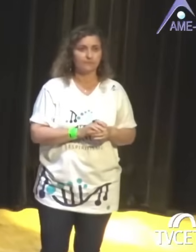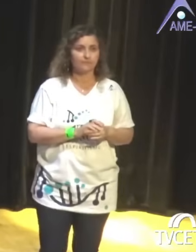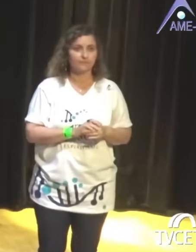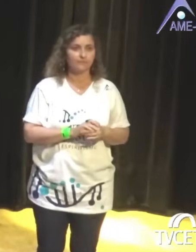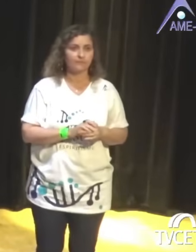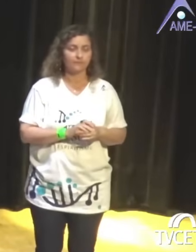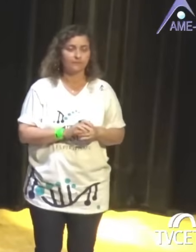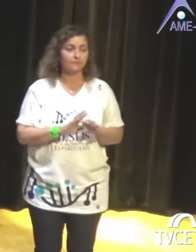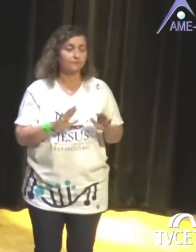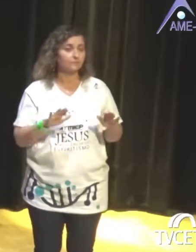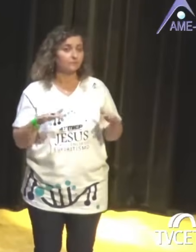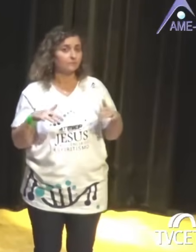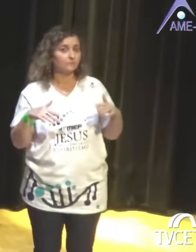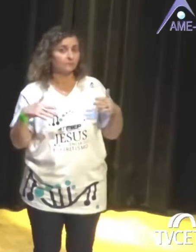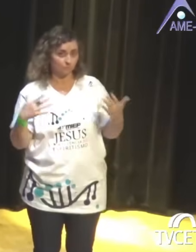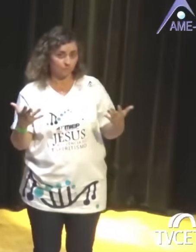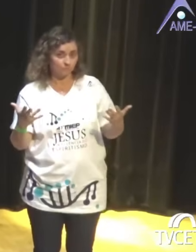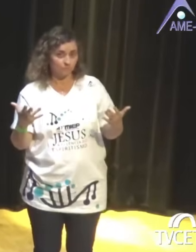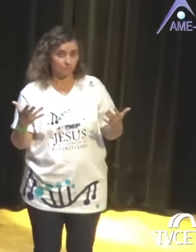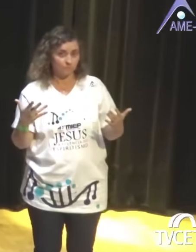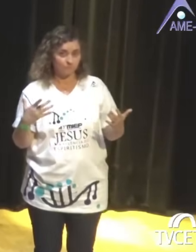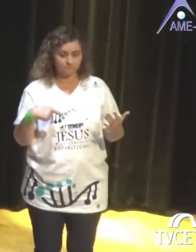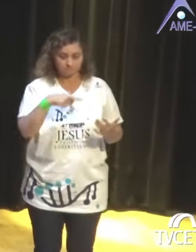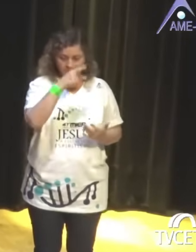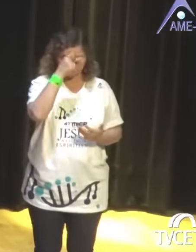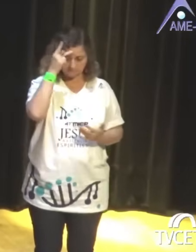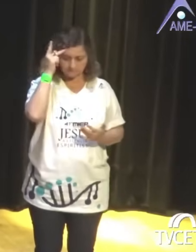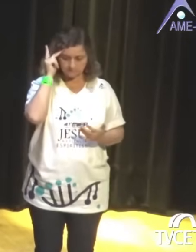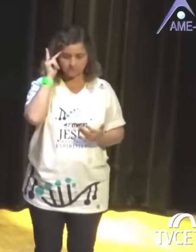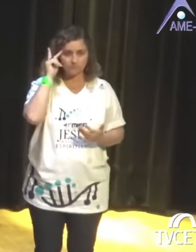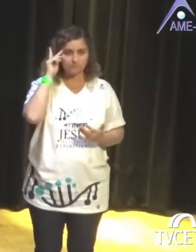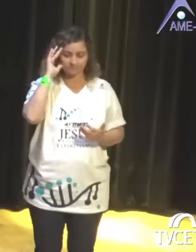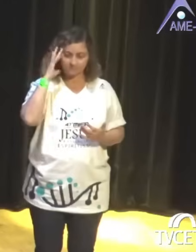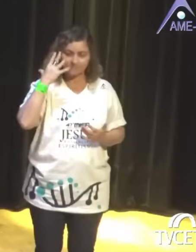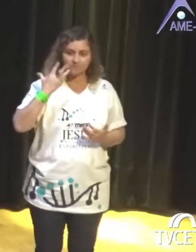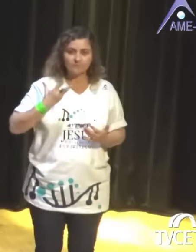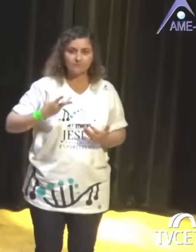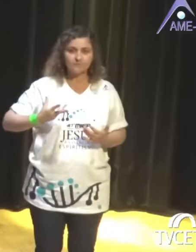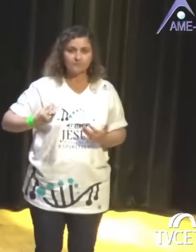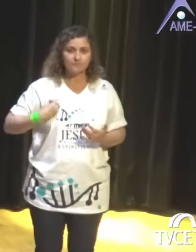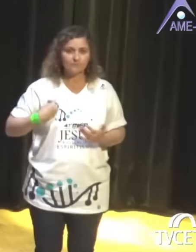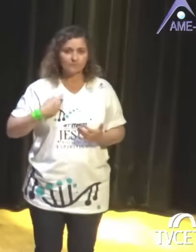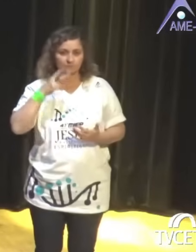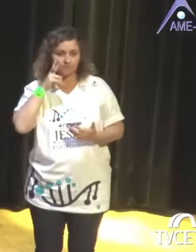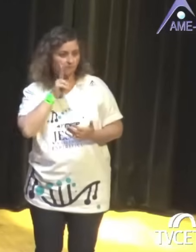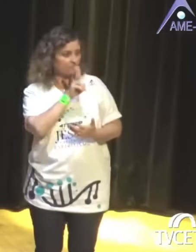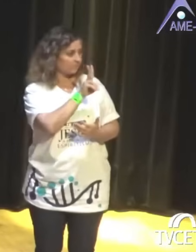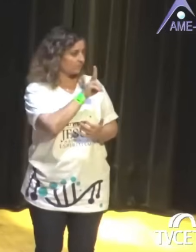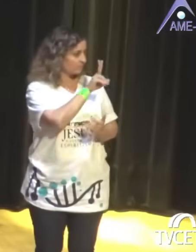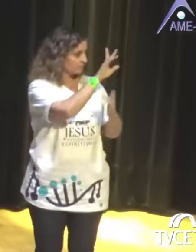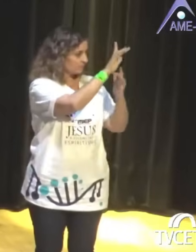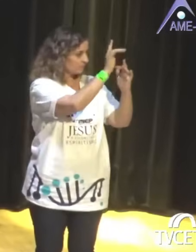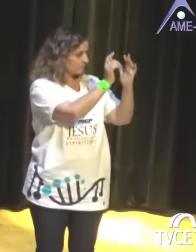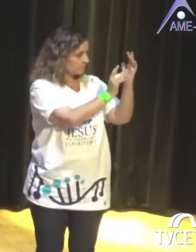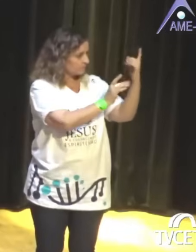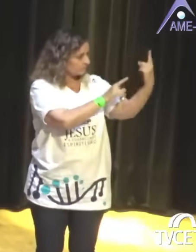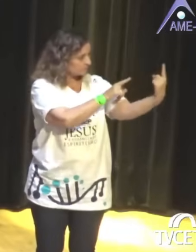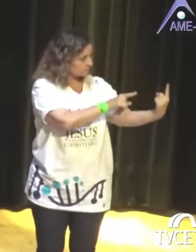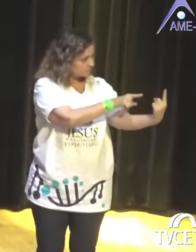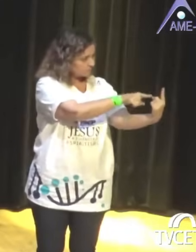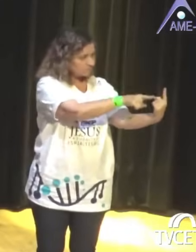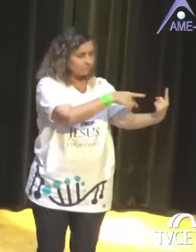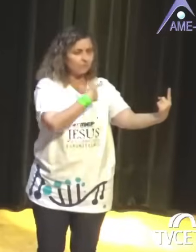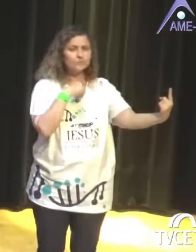quando um Espírita olha para Jesus o Anseio dele sabe qual